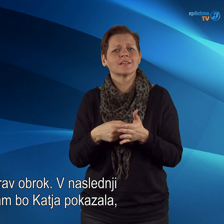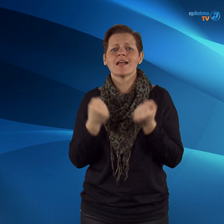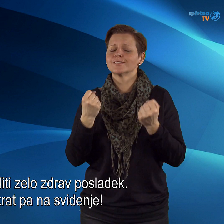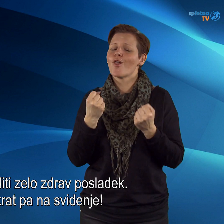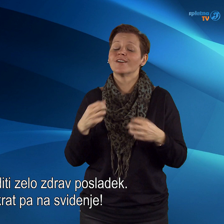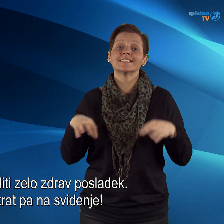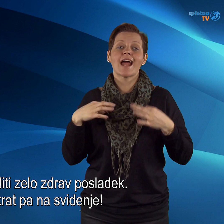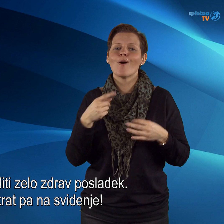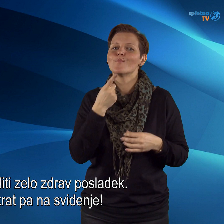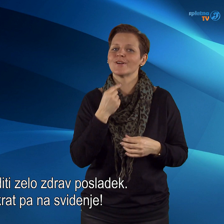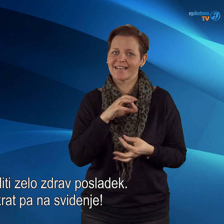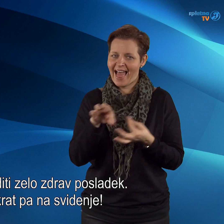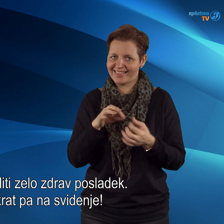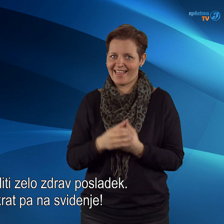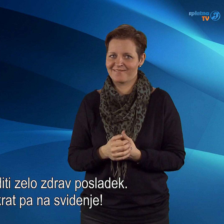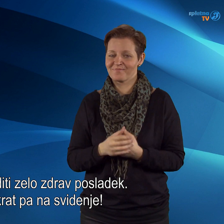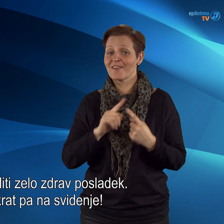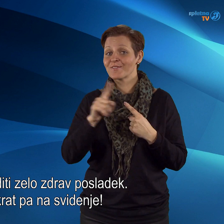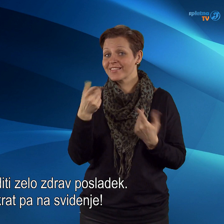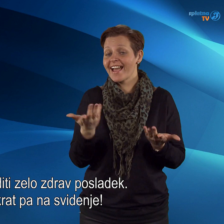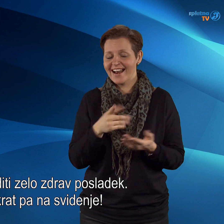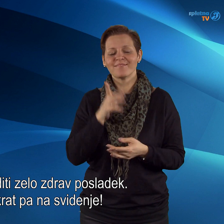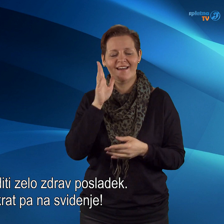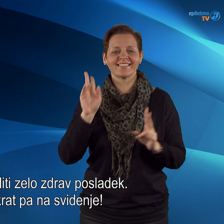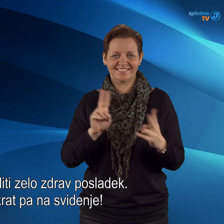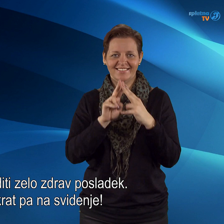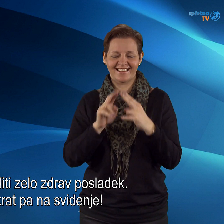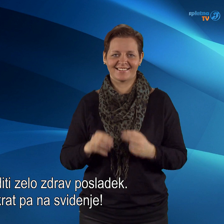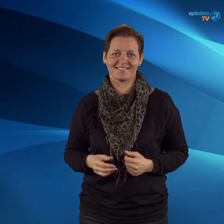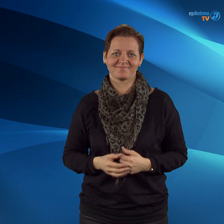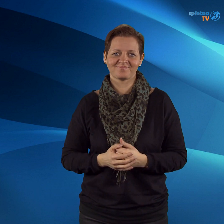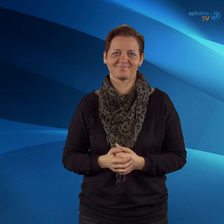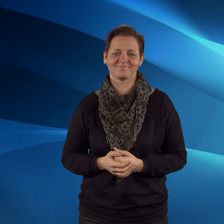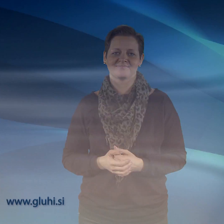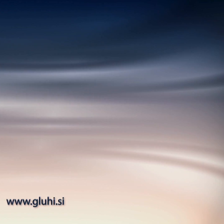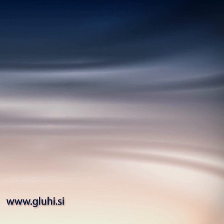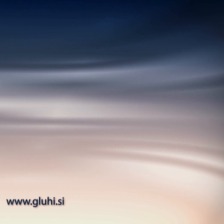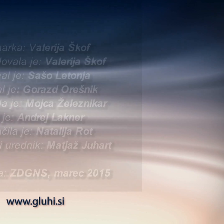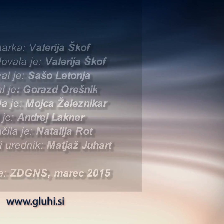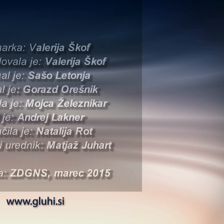kako narediti zelo zdrav posladek. Do takrat pa nasvidenje.